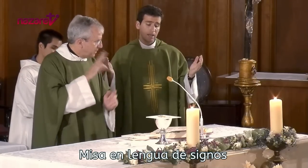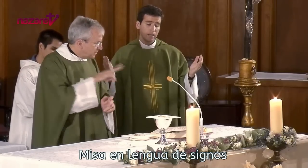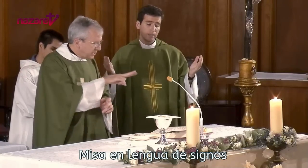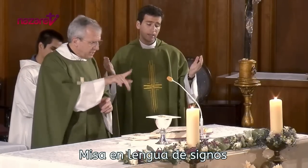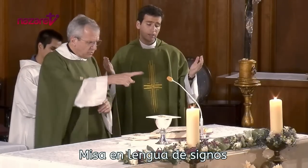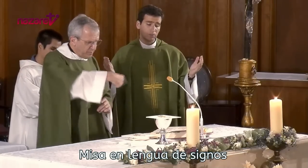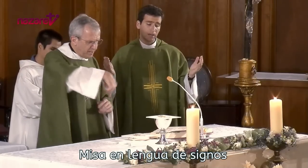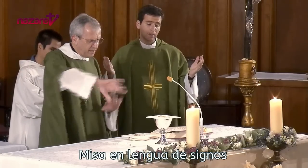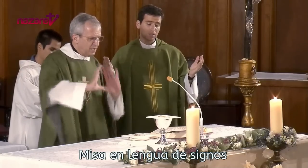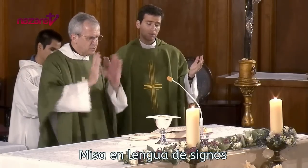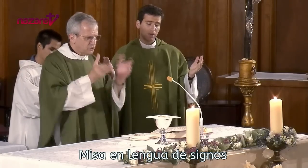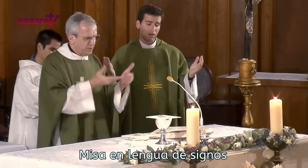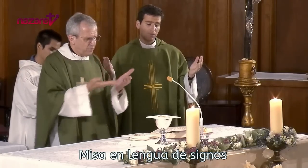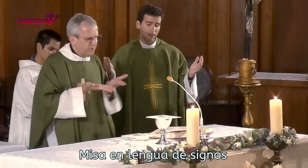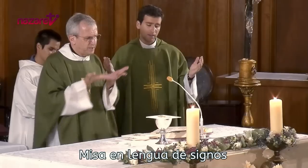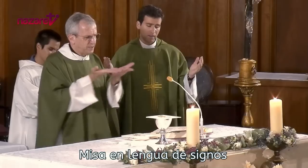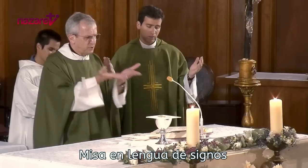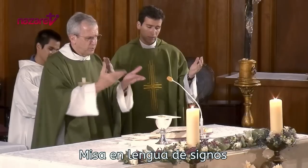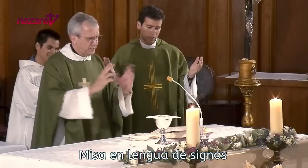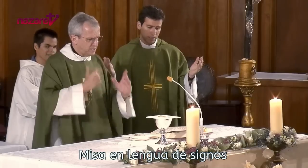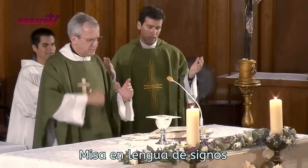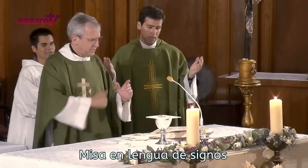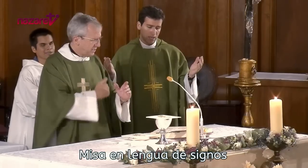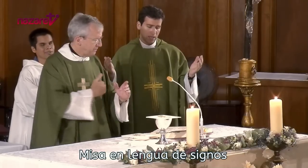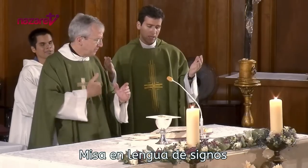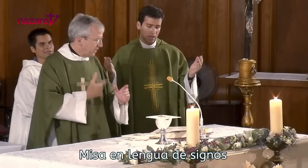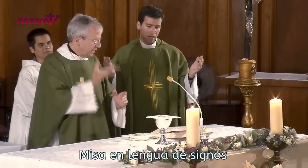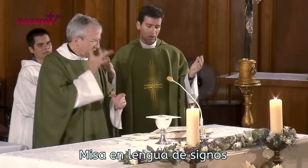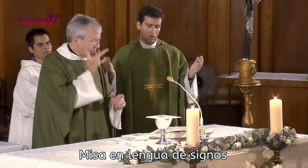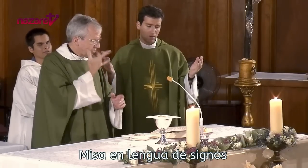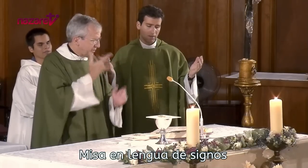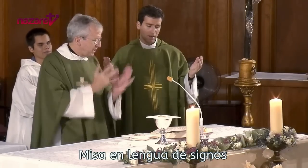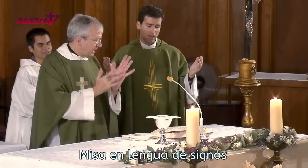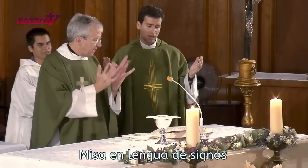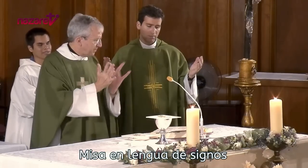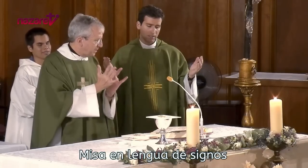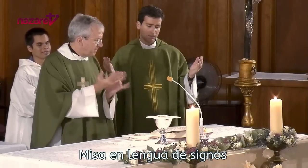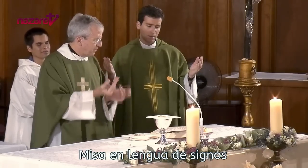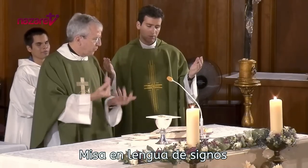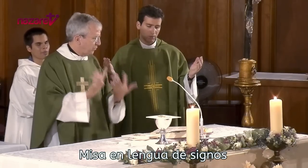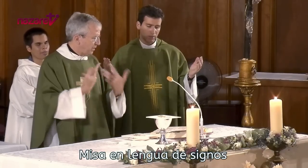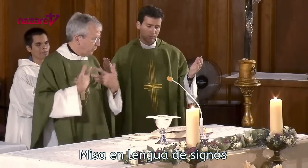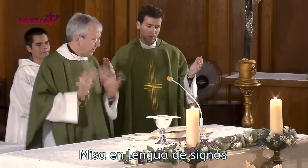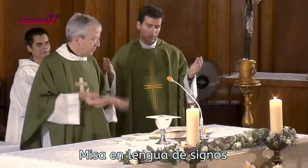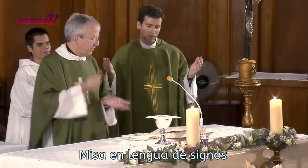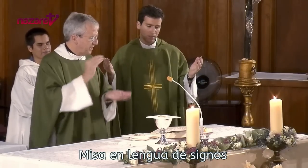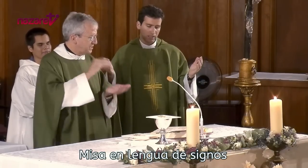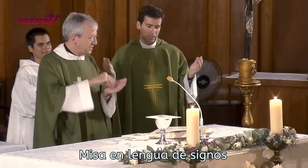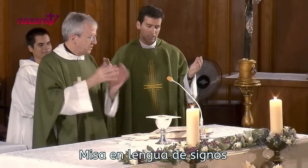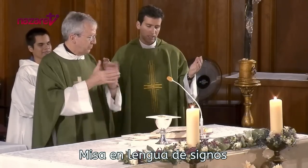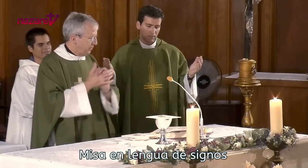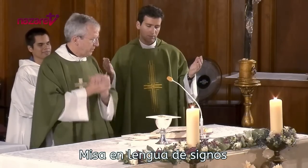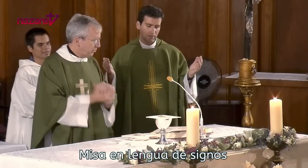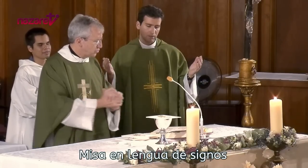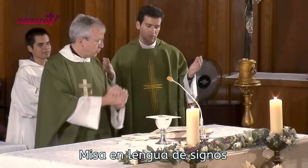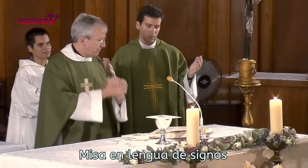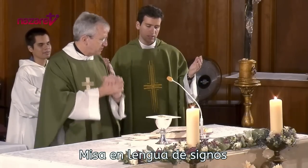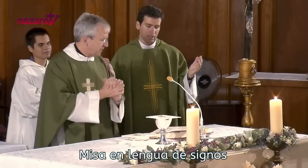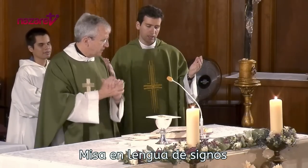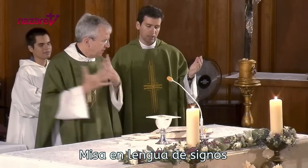Dirige tu mirada sobre la ofrenda de tu Iglesia y reconoce en ella la víctima por cuya inmolación quisiste devolvernos tu amistad,